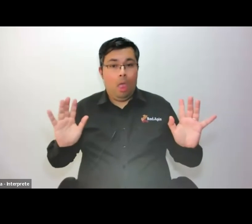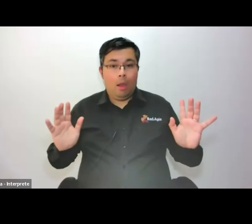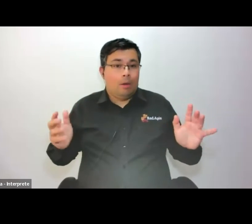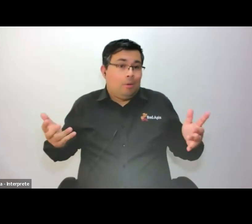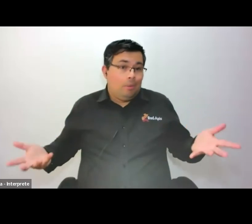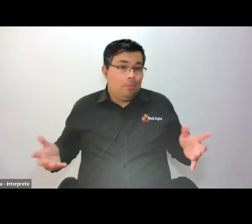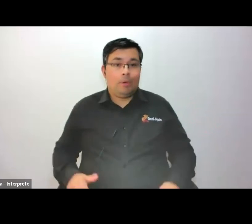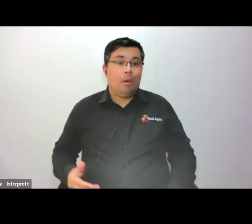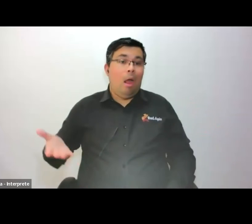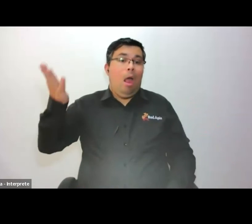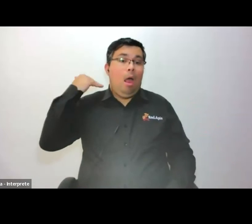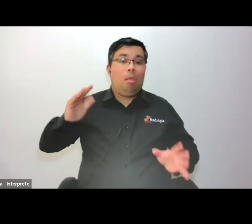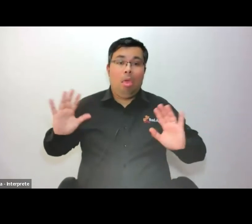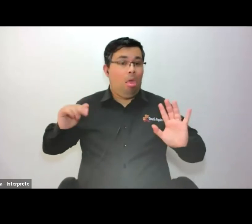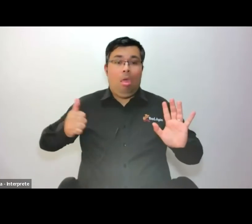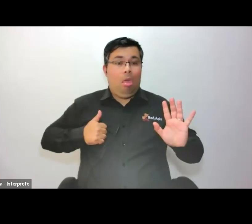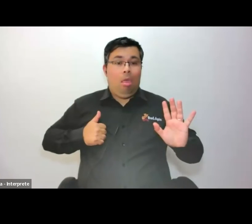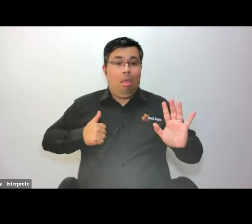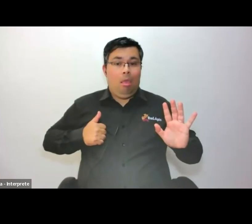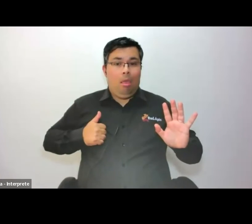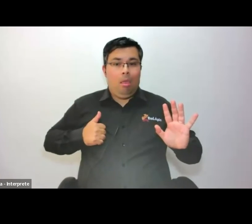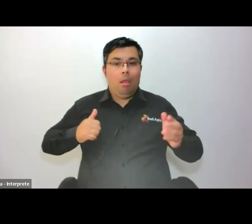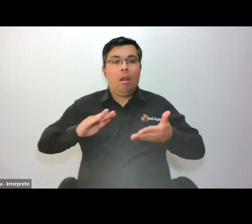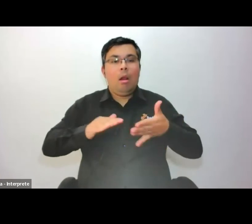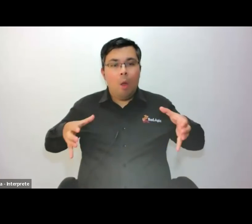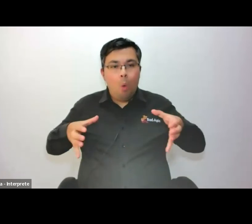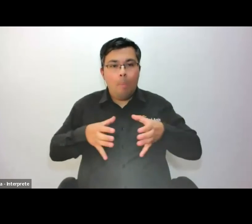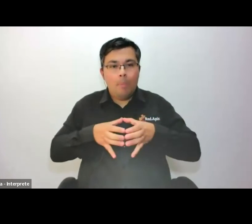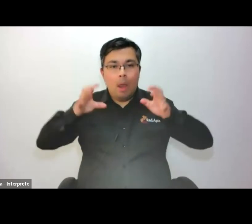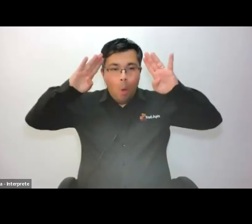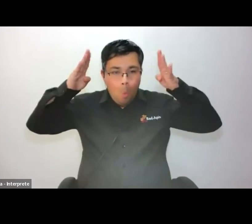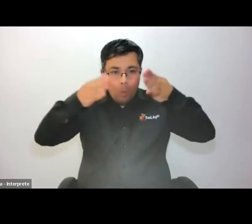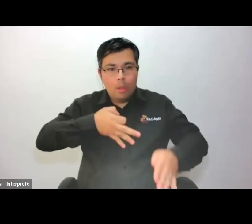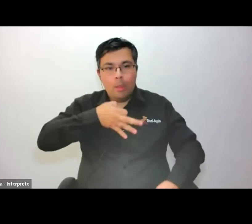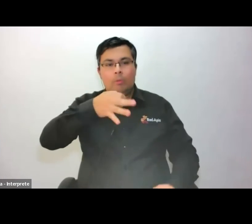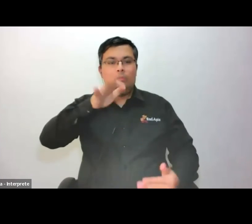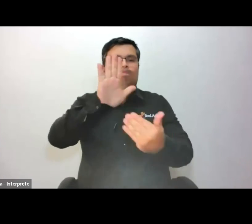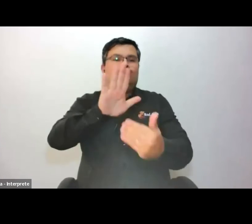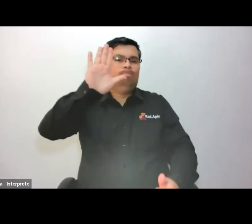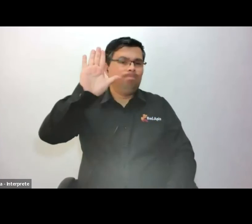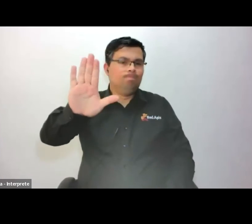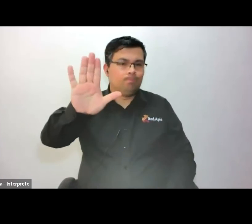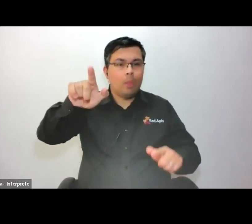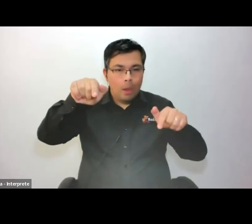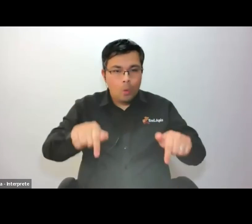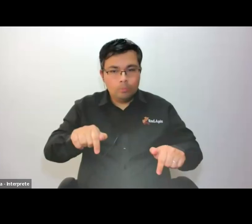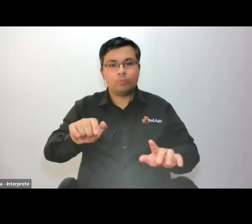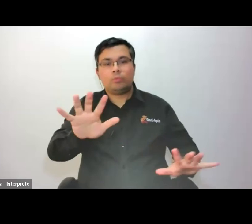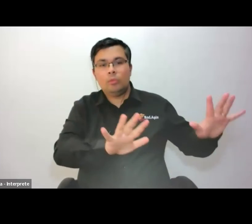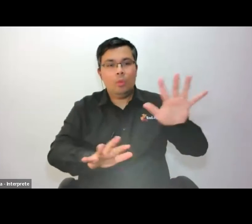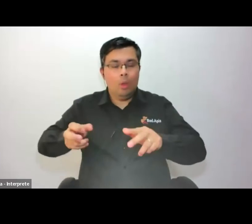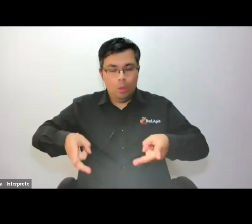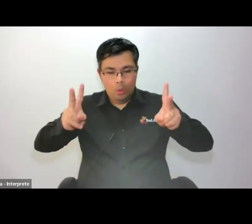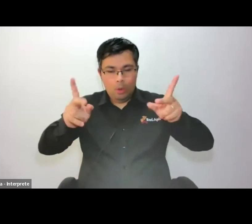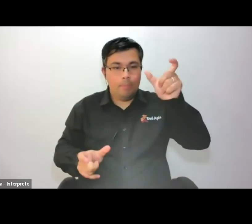comunidades autistas dijeron, suficiente, es momento de resguardar los derechos y los derechos de las personas autistas a lo largo